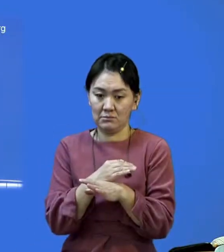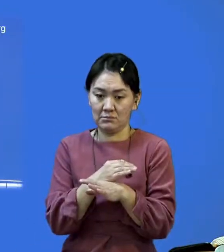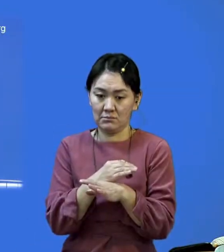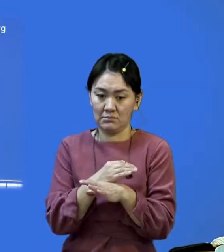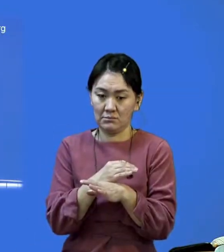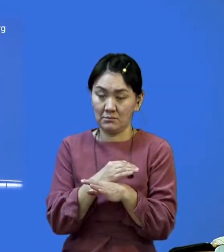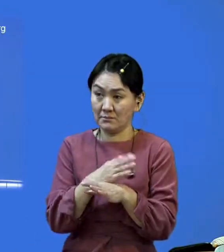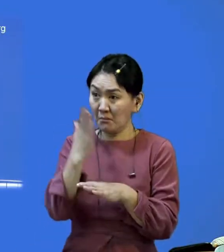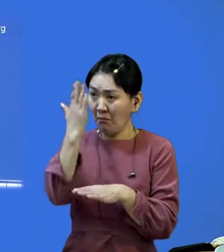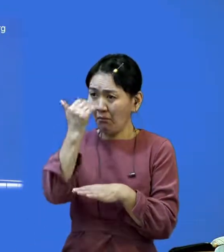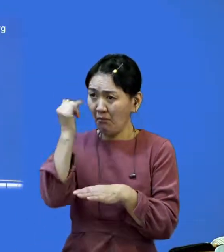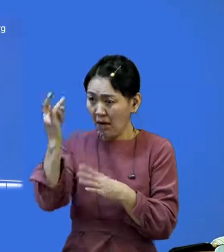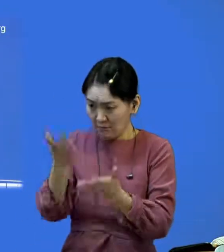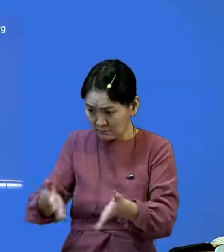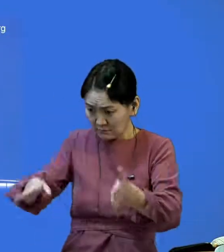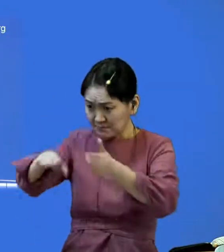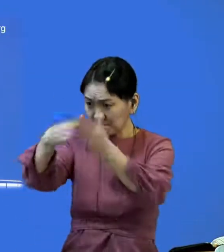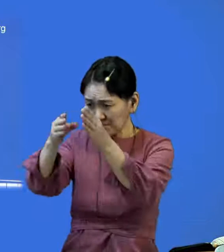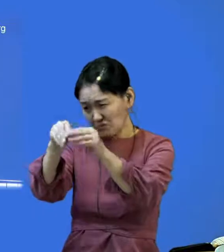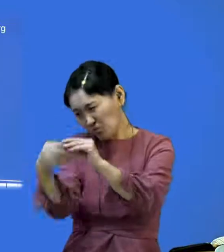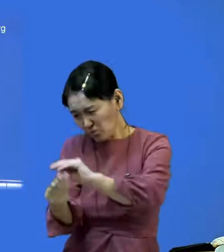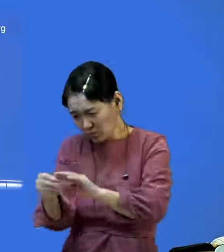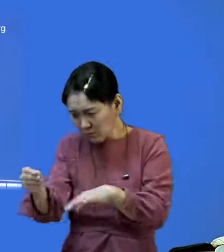Тийм ээ тэр варны хилтэргийгээр бие маажиж